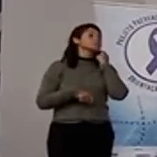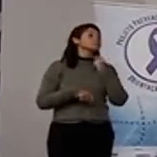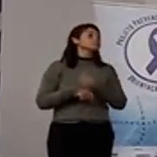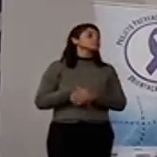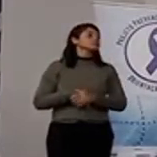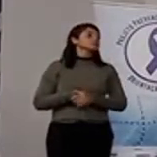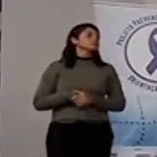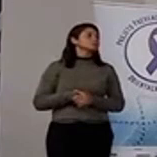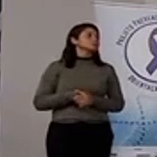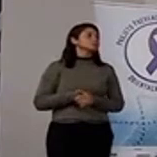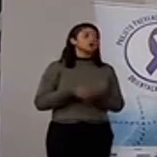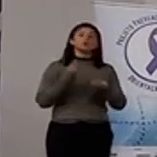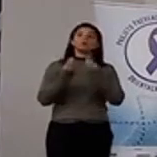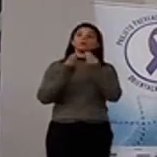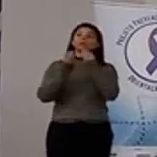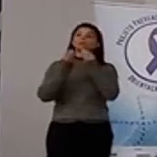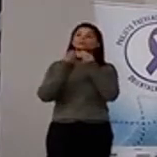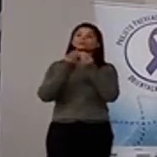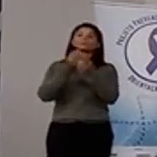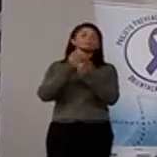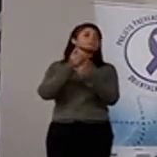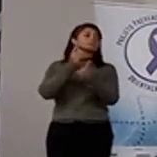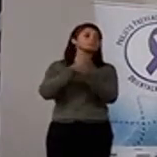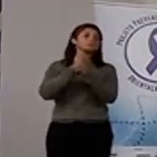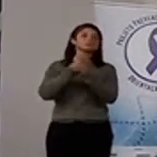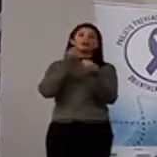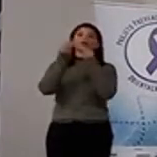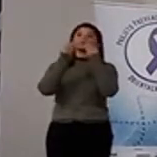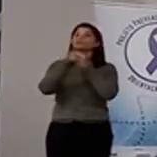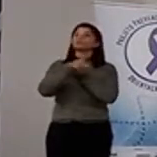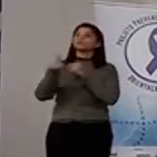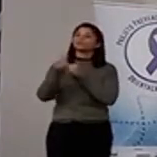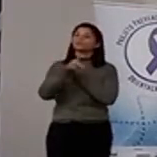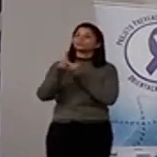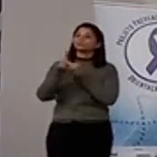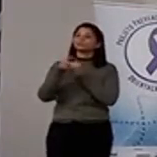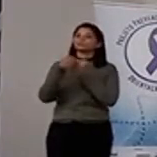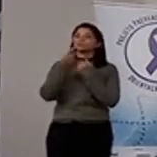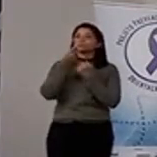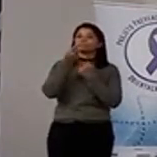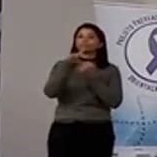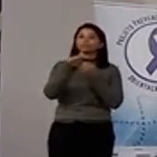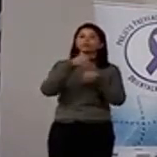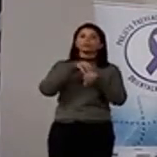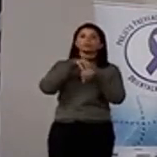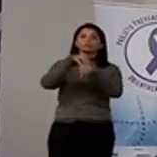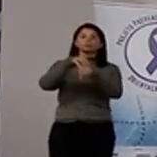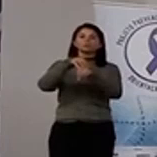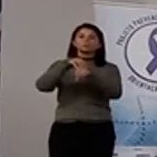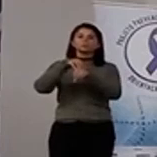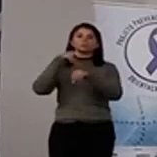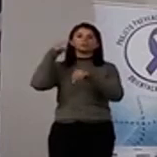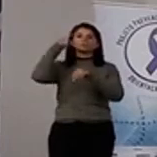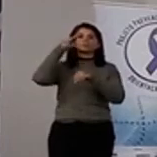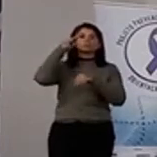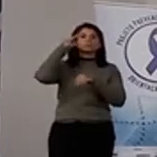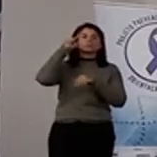Se alguém detecta que pode ser uma coisa genética, como é que esse professor, ele caminha para o neuro para fazer uma avaliação, depois encaminha para a